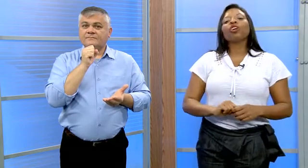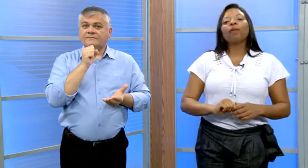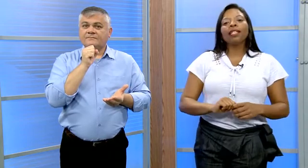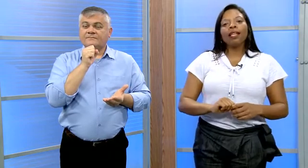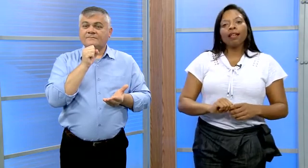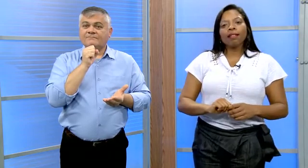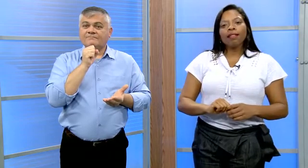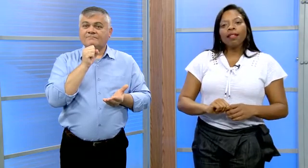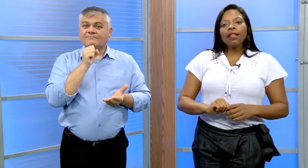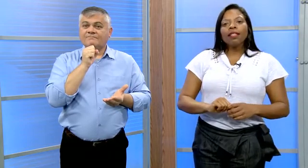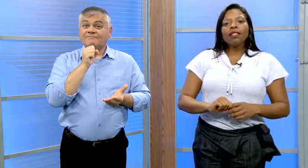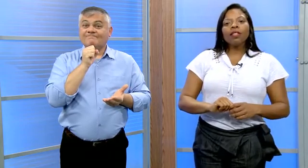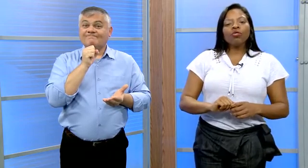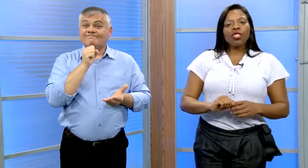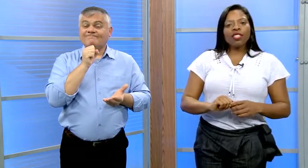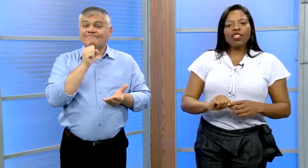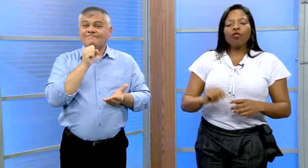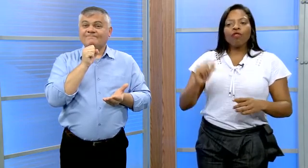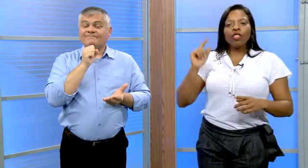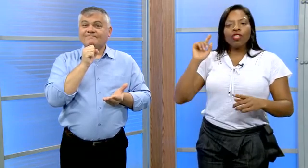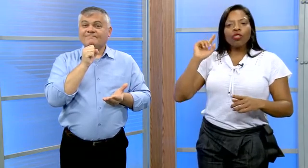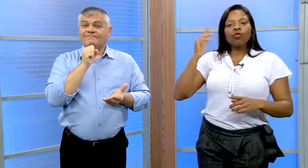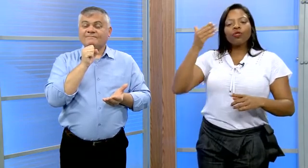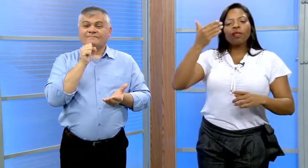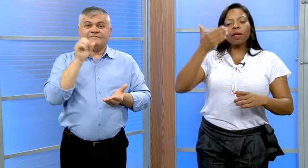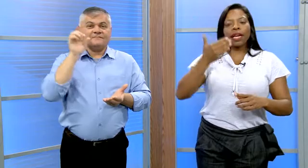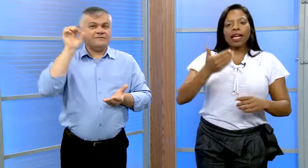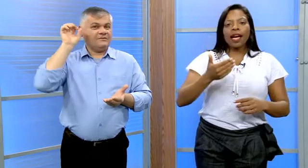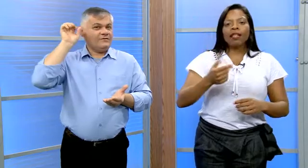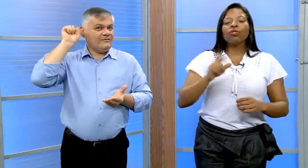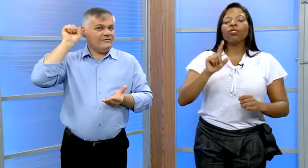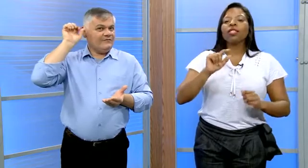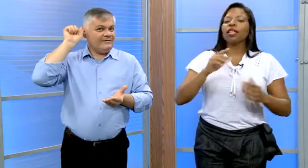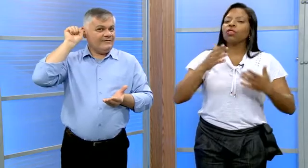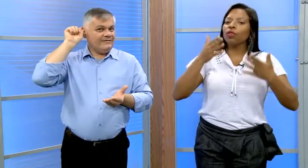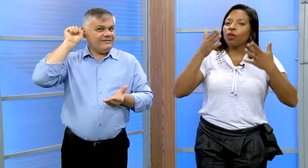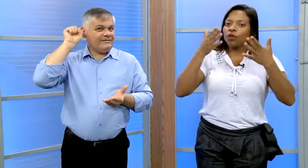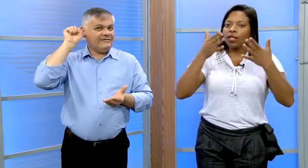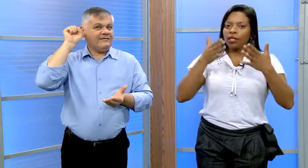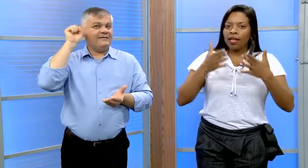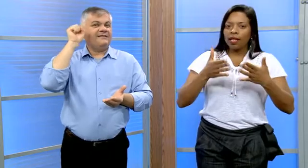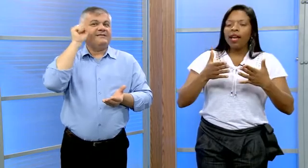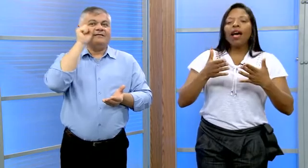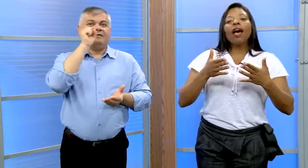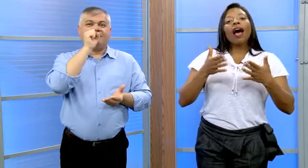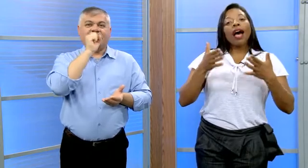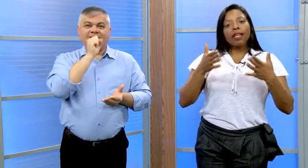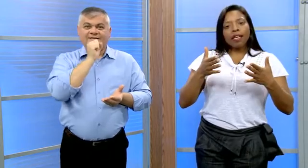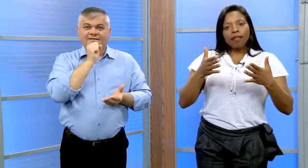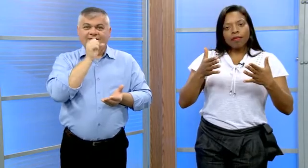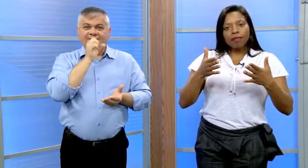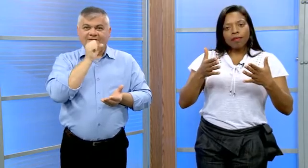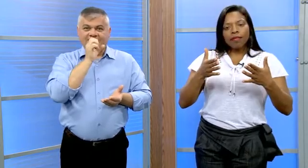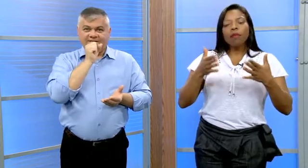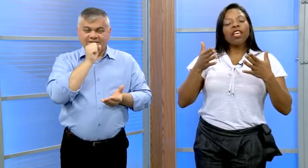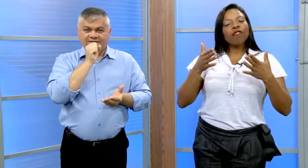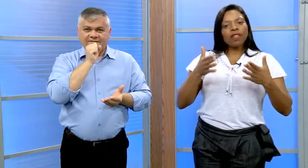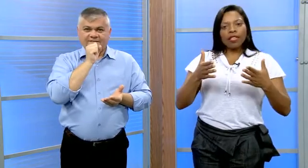de aprender? Se eu disse que ouvinte, eu trouxe para cá e os dois sinais vão acontecer aqui, na minha